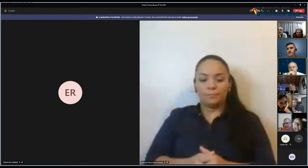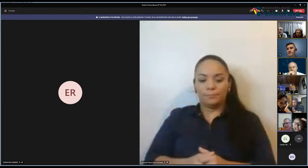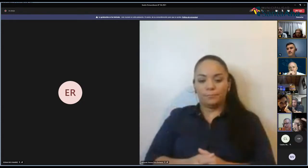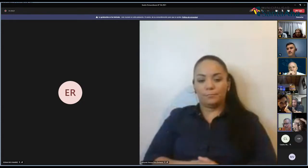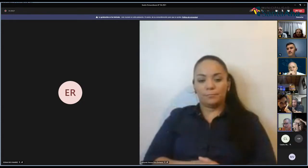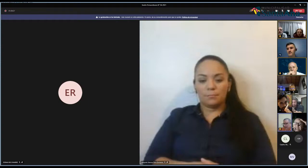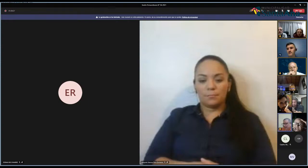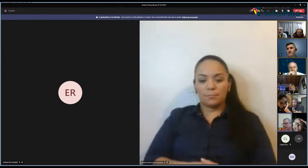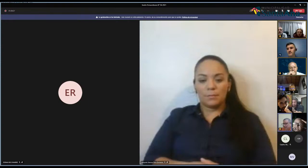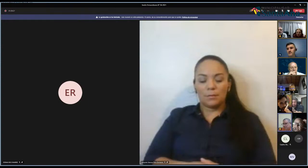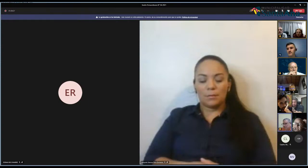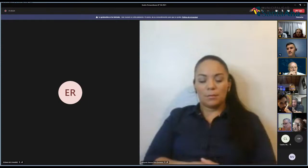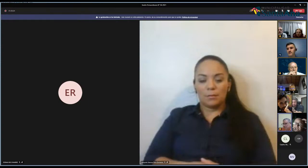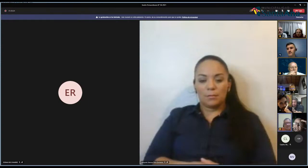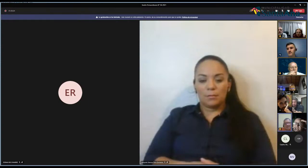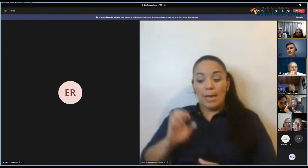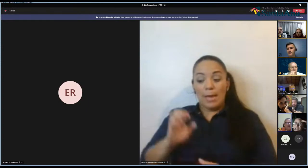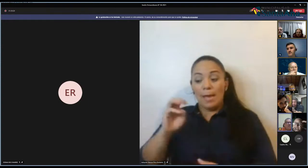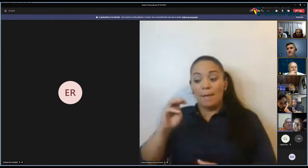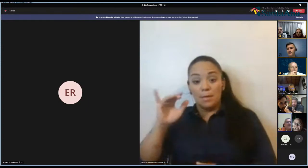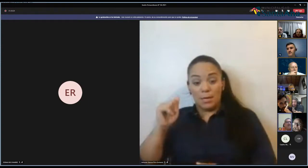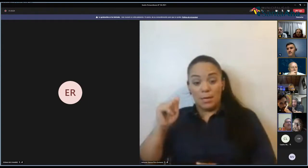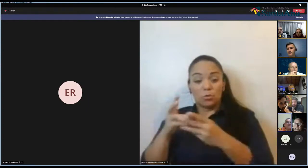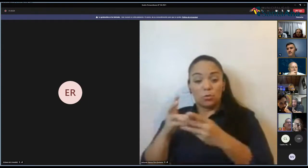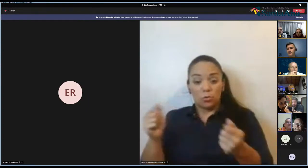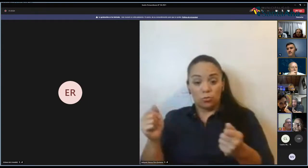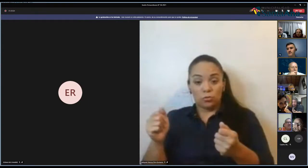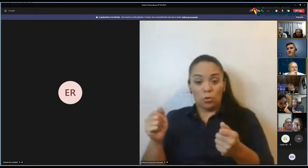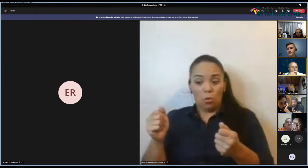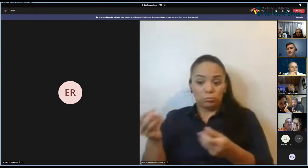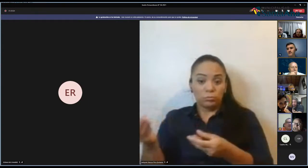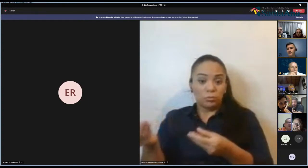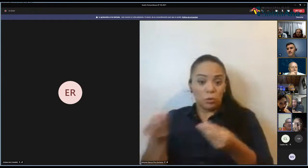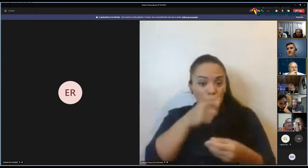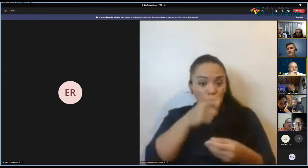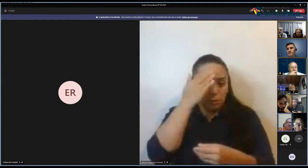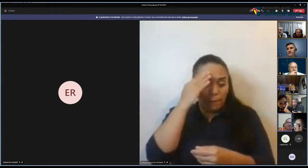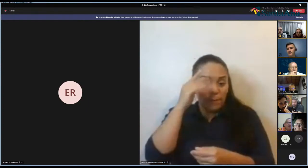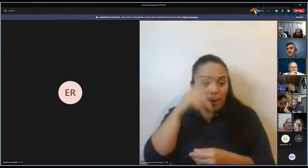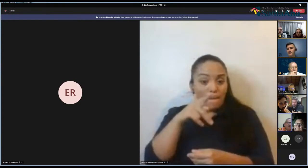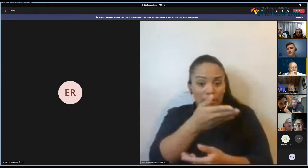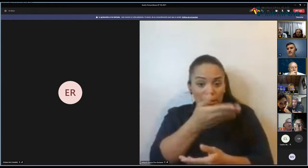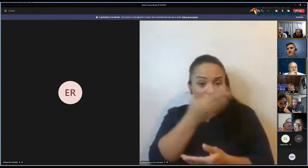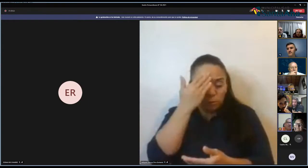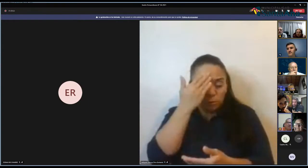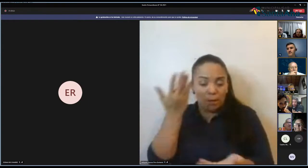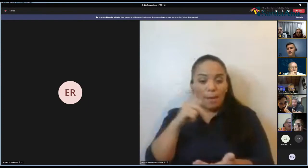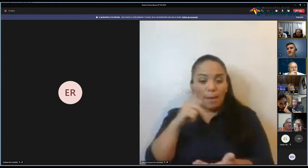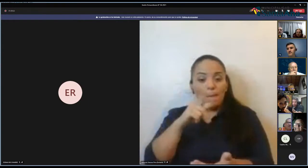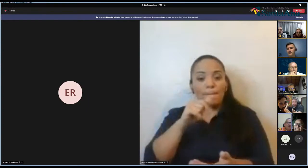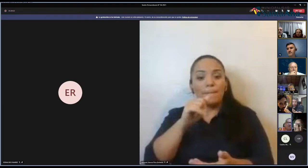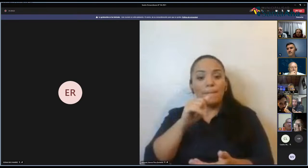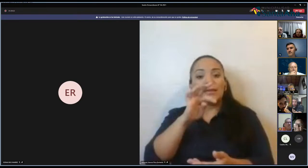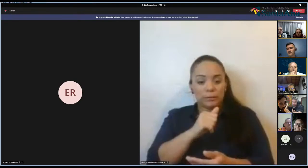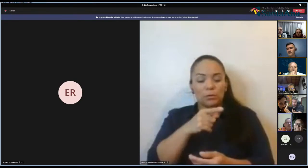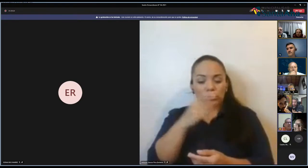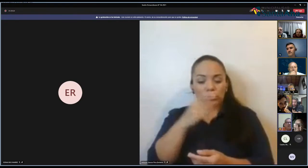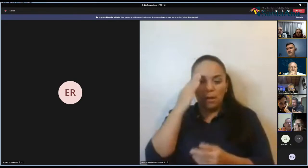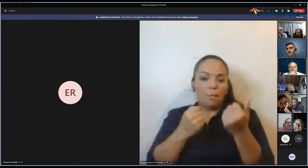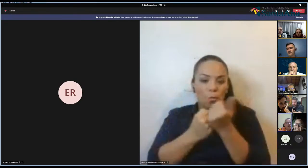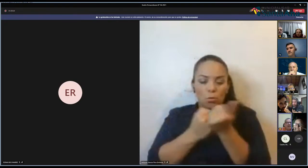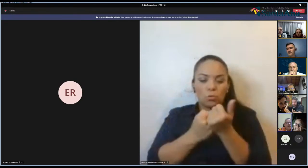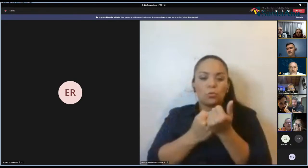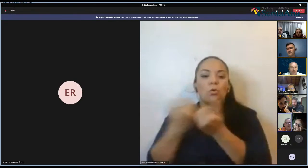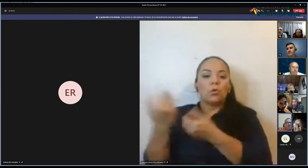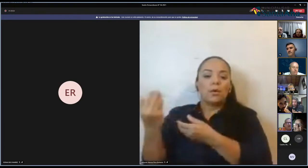emilia dio usted sabe cuál fue de patricia qué es incluso con un apoyo que se dio de parte de la